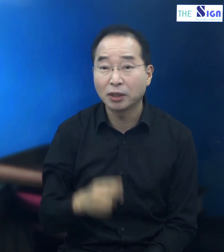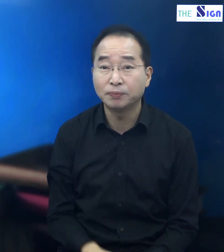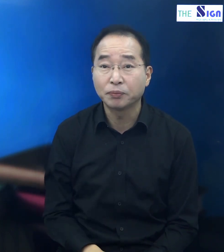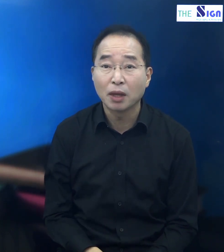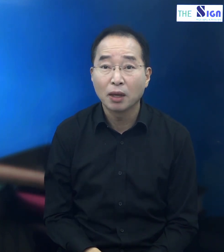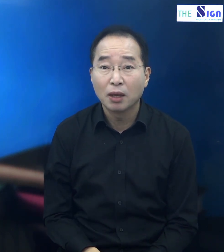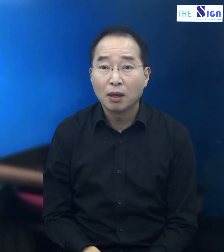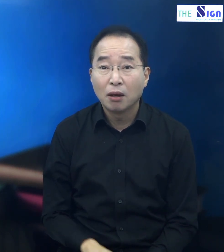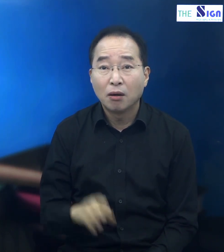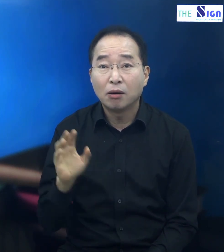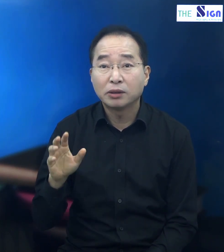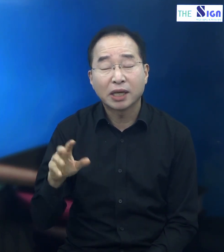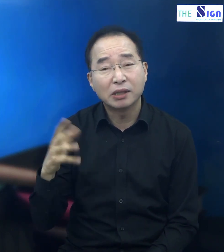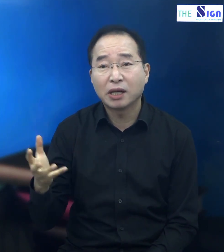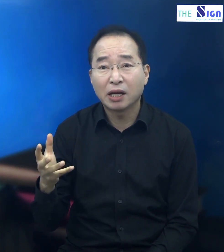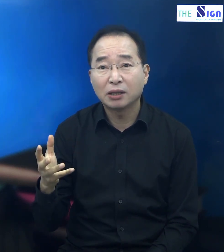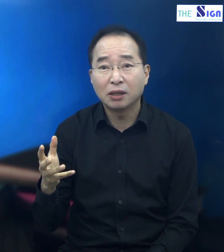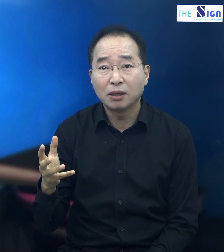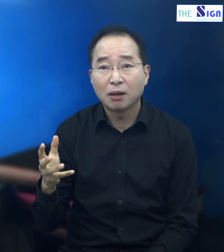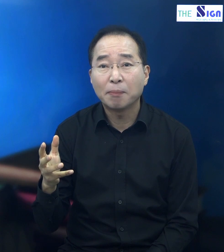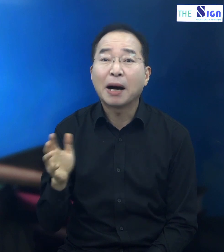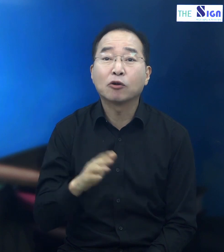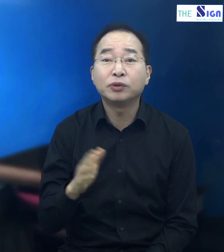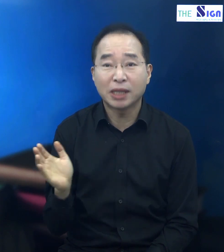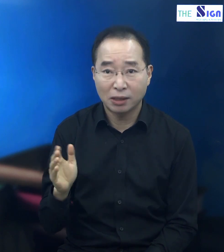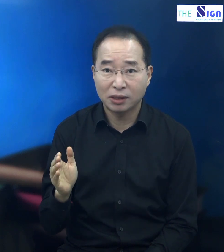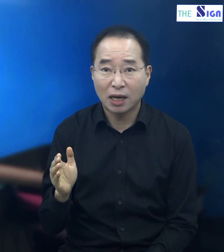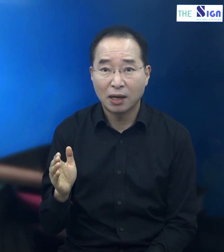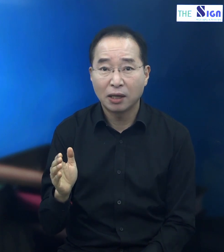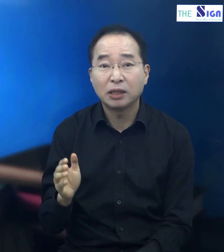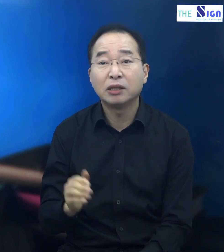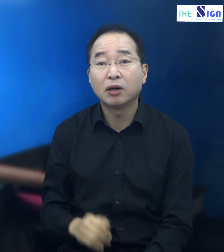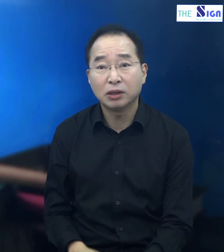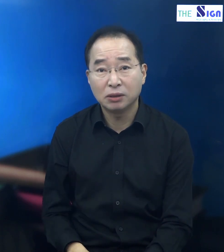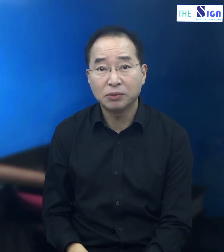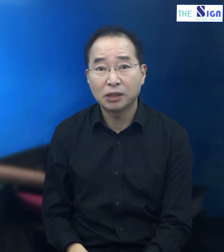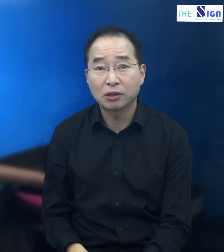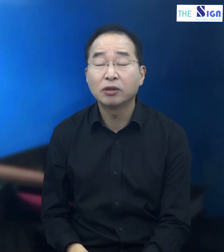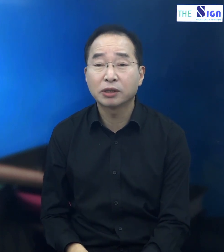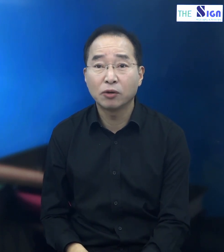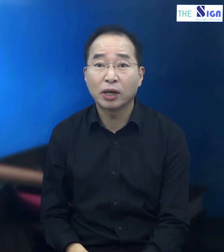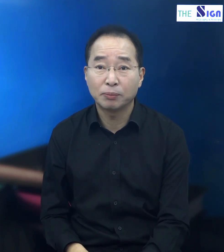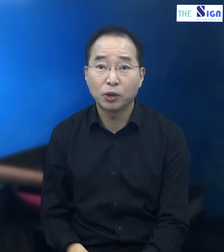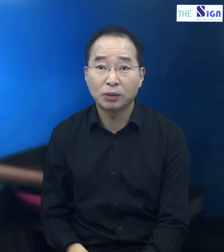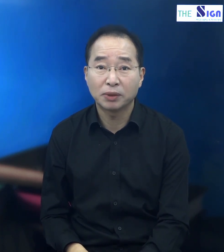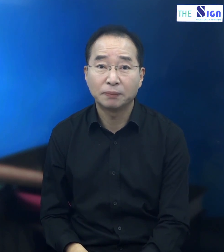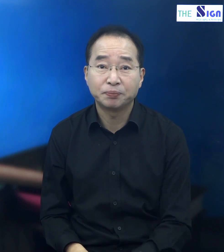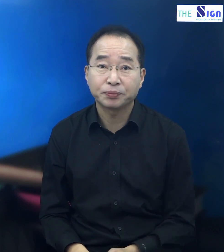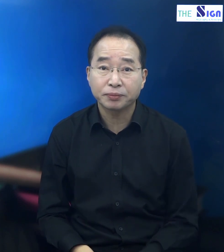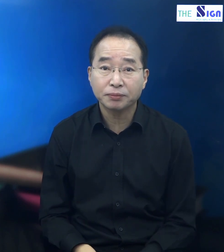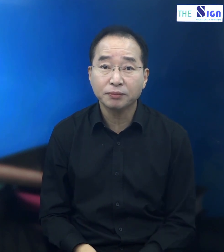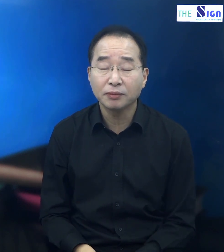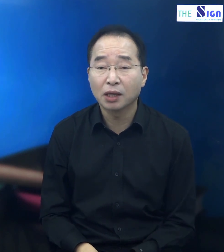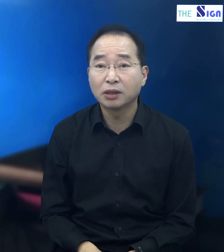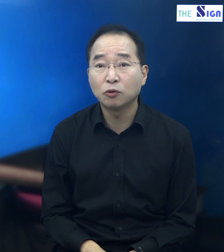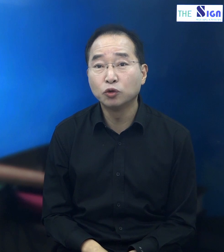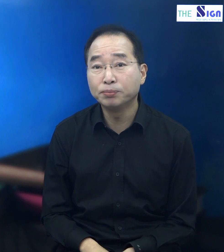하면은 자기 생각을 바꾸지 않는다 이런 의미에서 사용하는 표현입니다. 그 다음